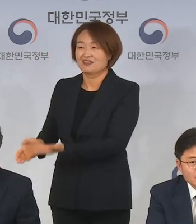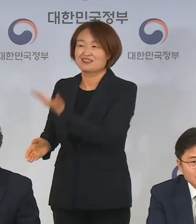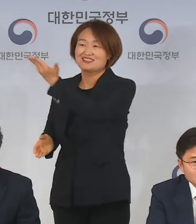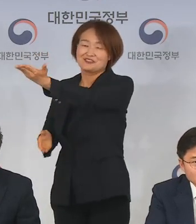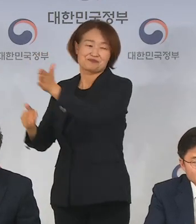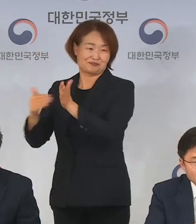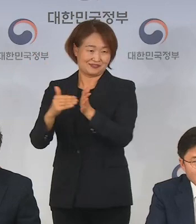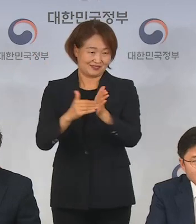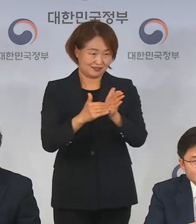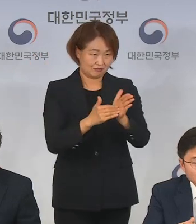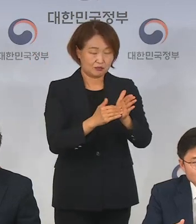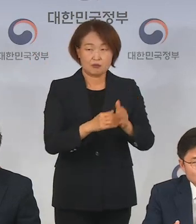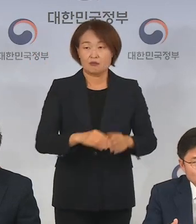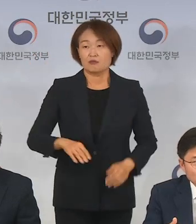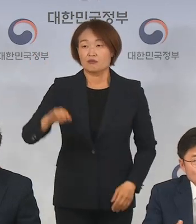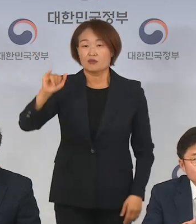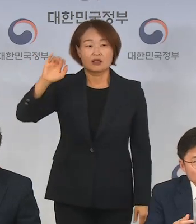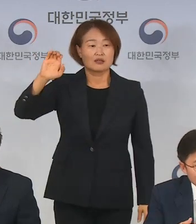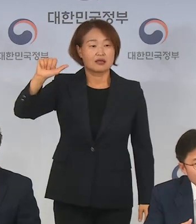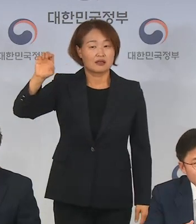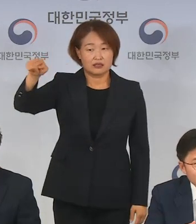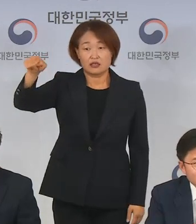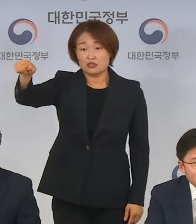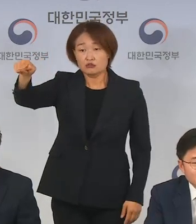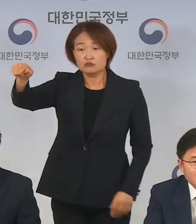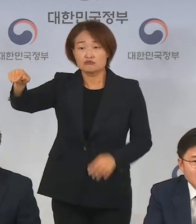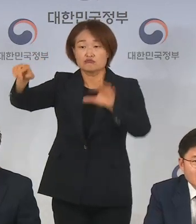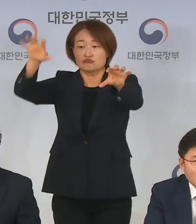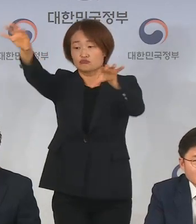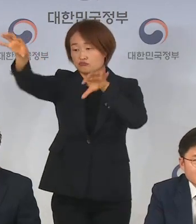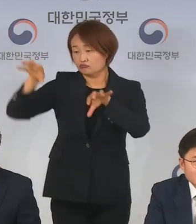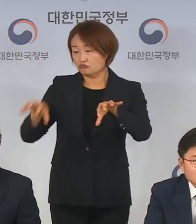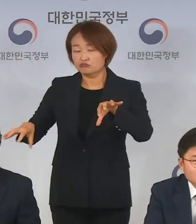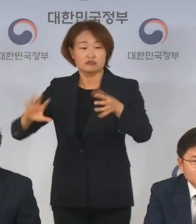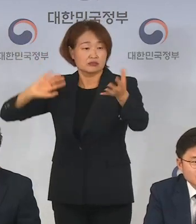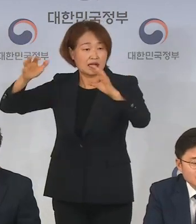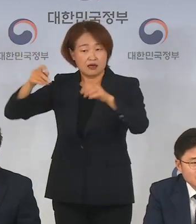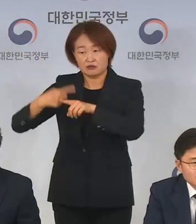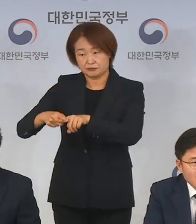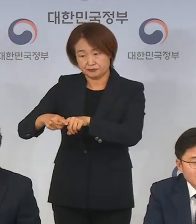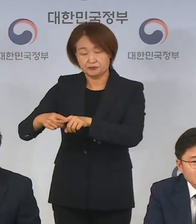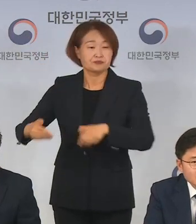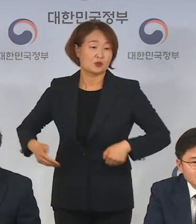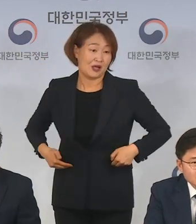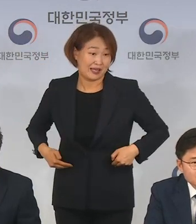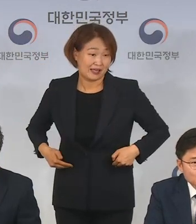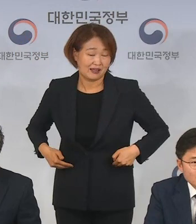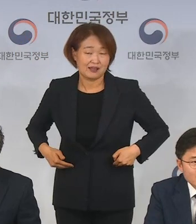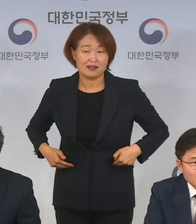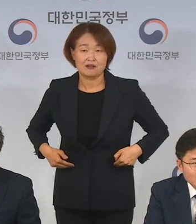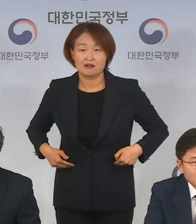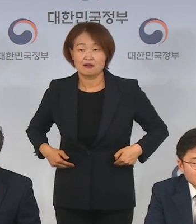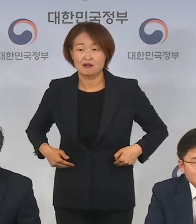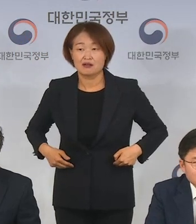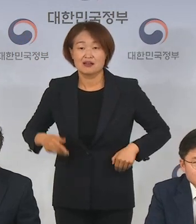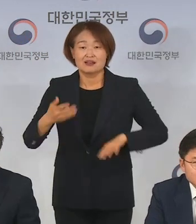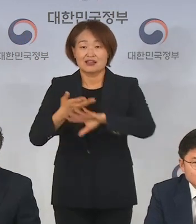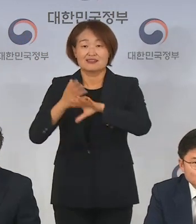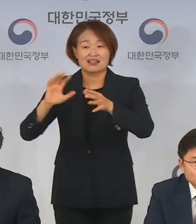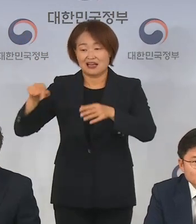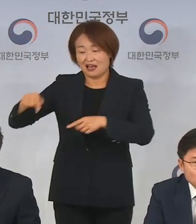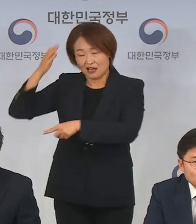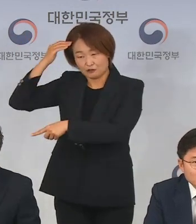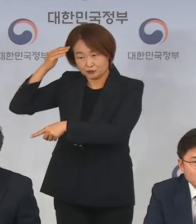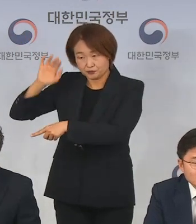아까 말씀드린 것처럼 이 IAEA 전체적으로 교차 분석이 돼야 되기 때문에 IAEA에서는 다른 국가에 맡긴